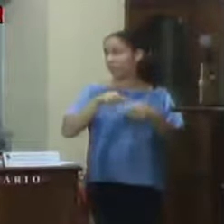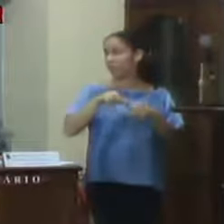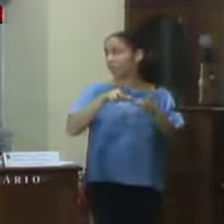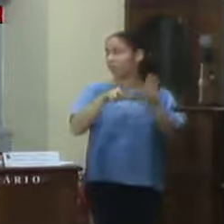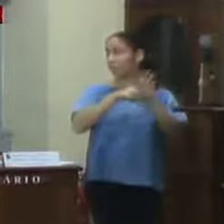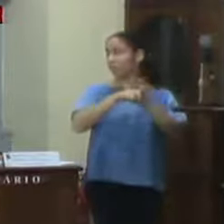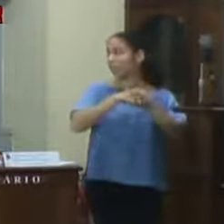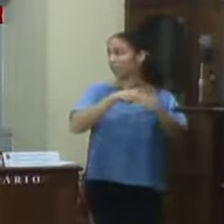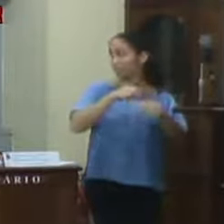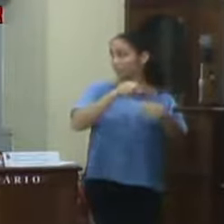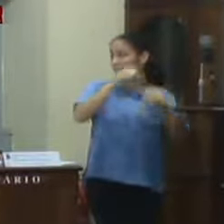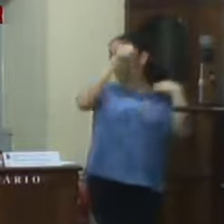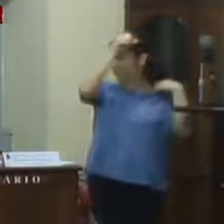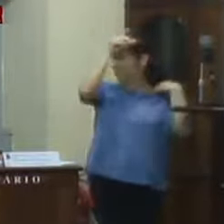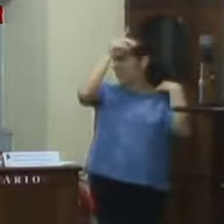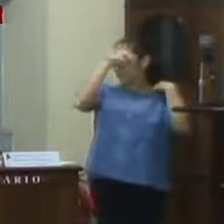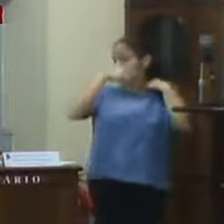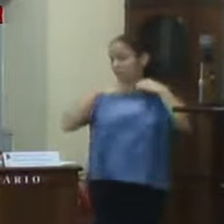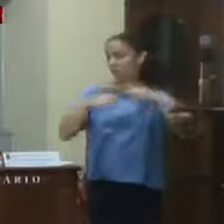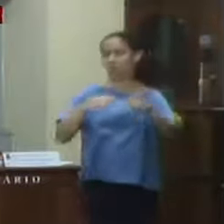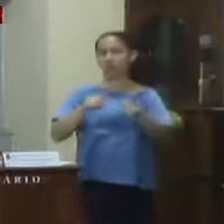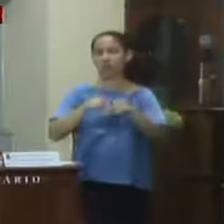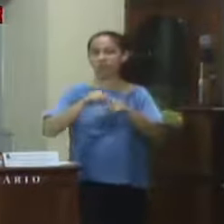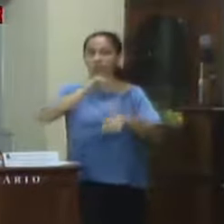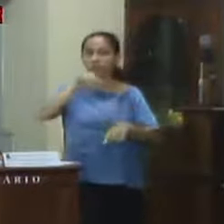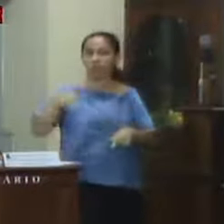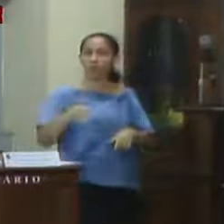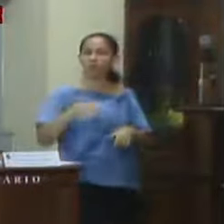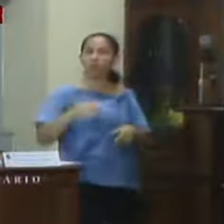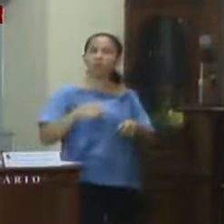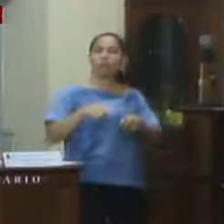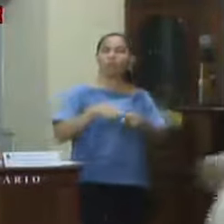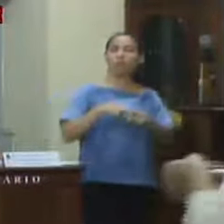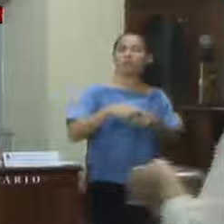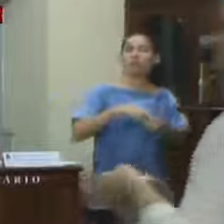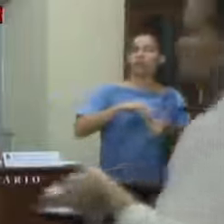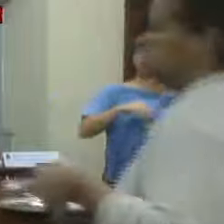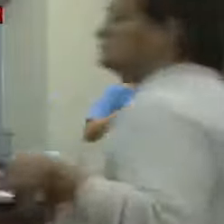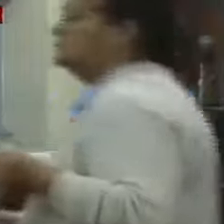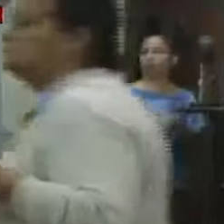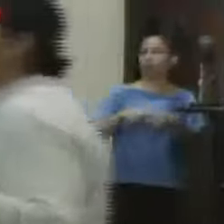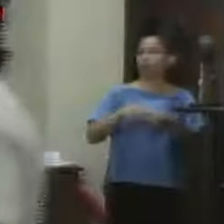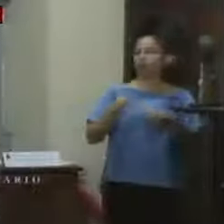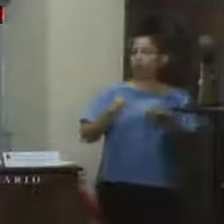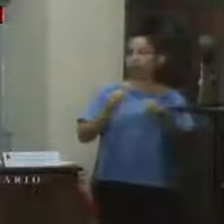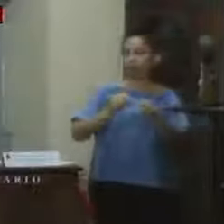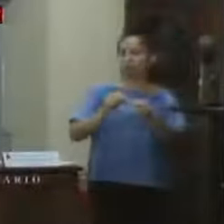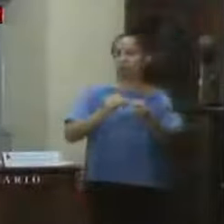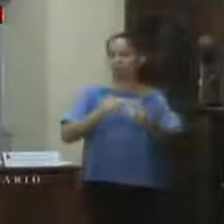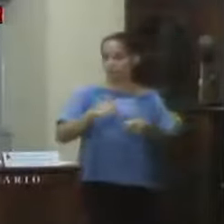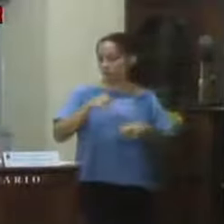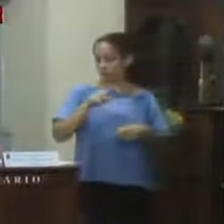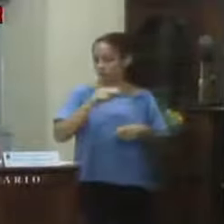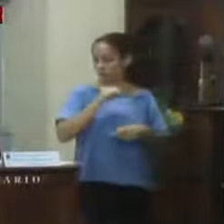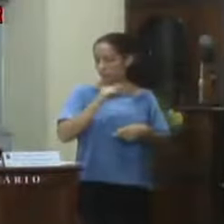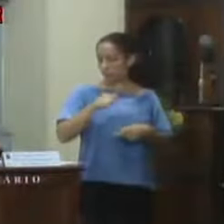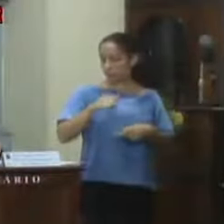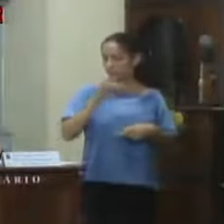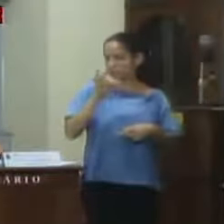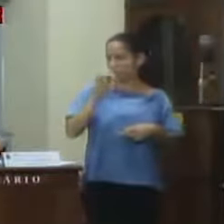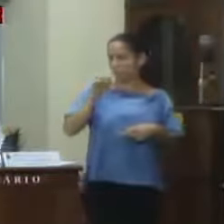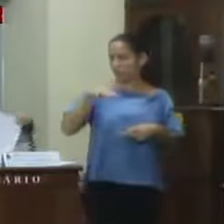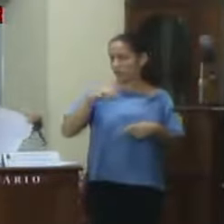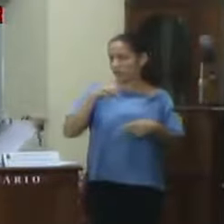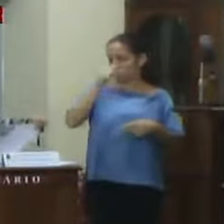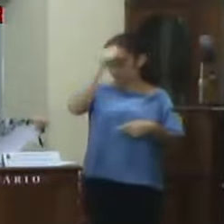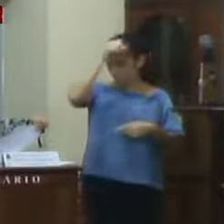do Município. Aproveito a oportunidade para reiterar às vossas excelências protestos de elevado apreço. Luiz Fernando Portado da Graça,